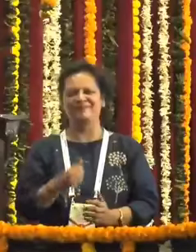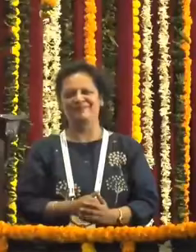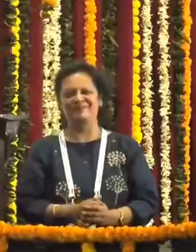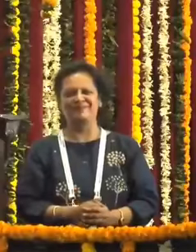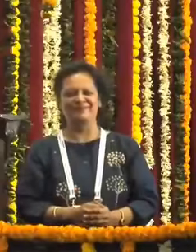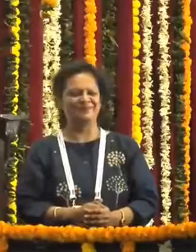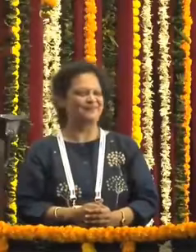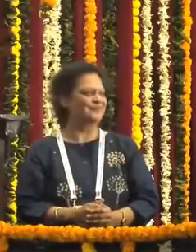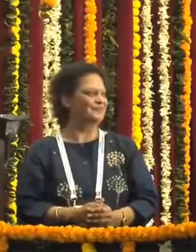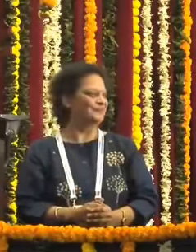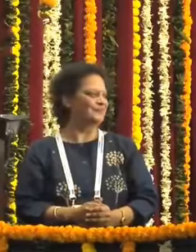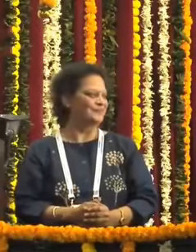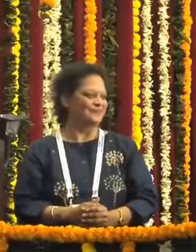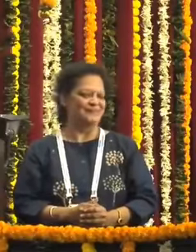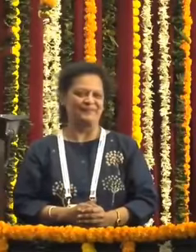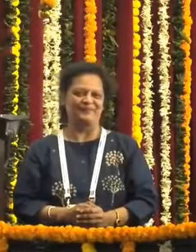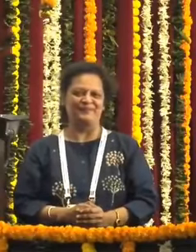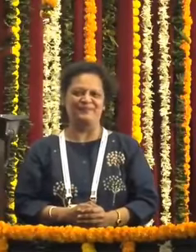आणि म्हणून